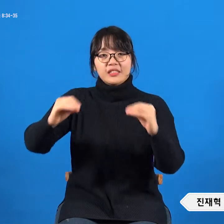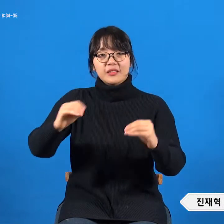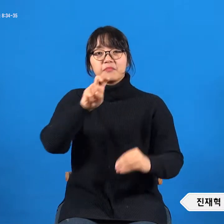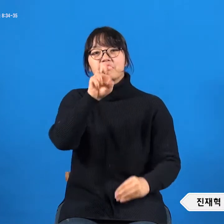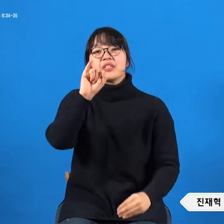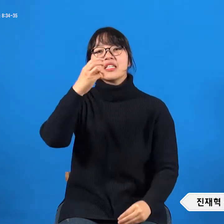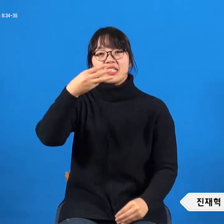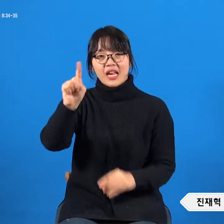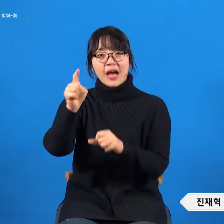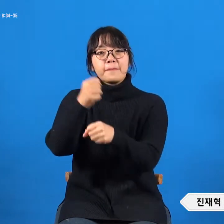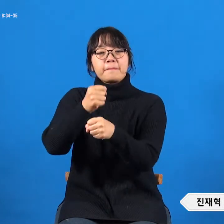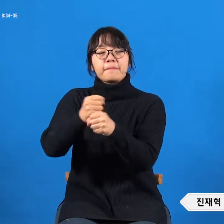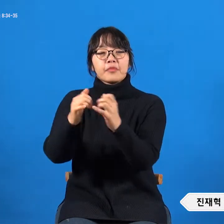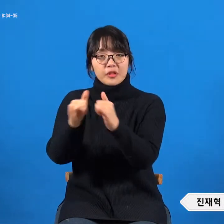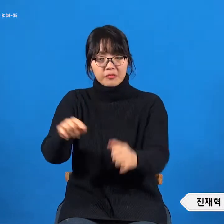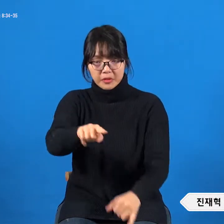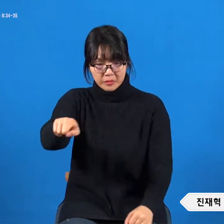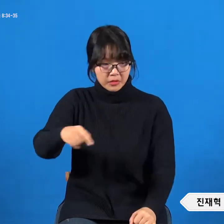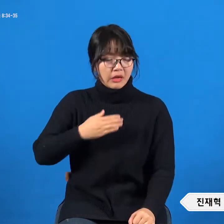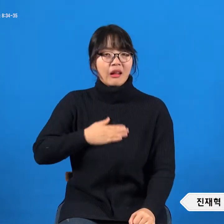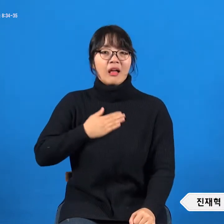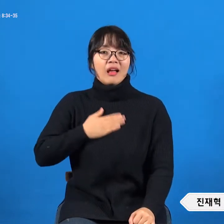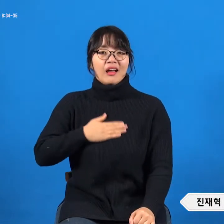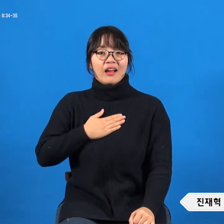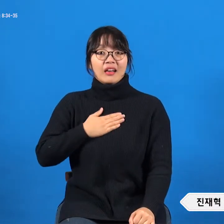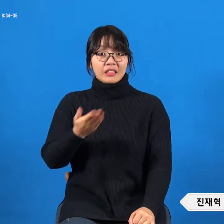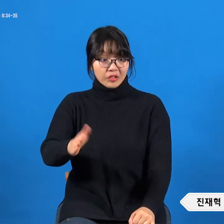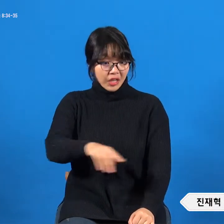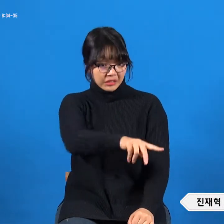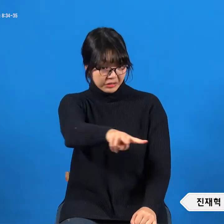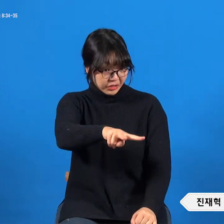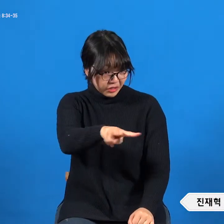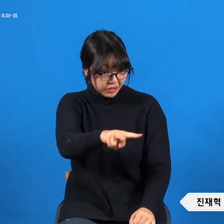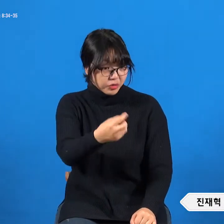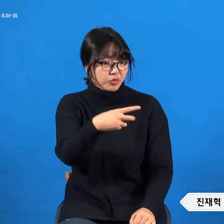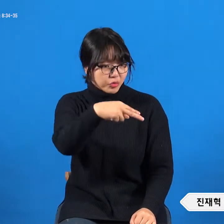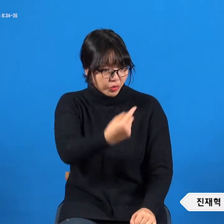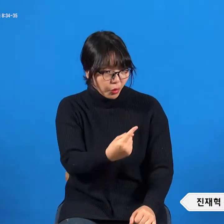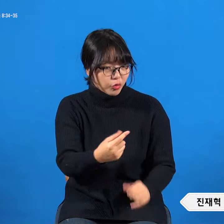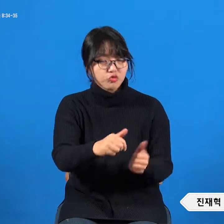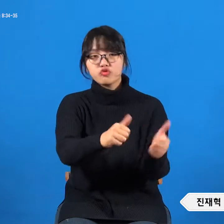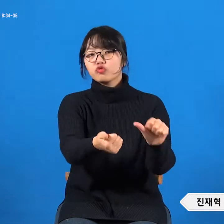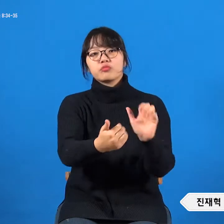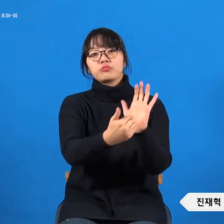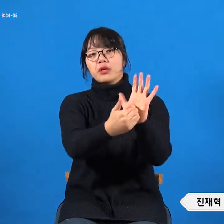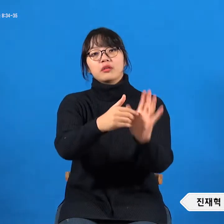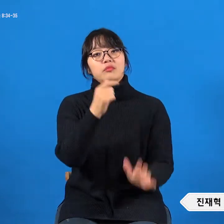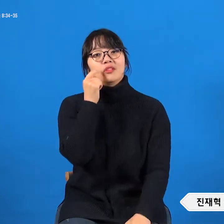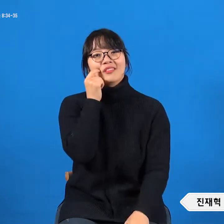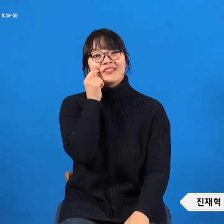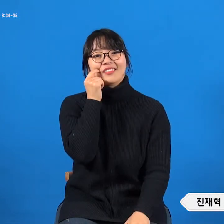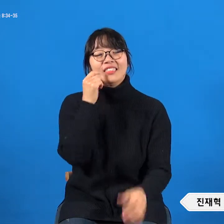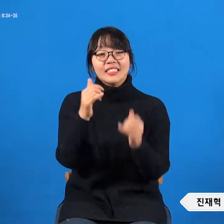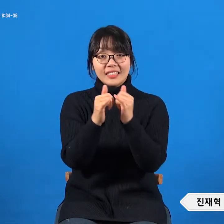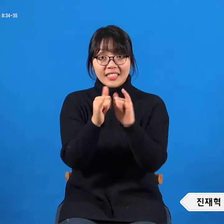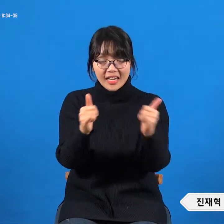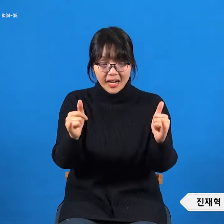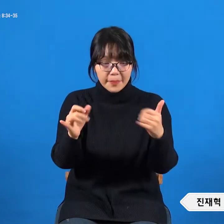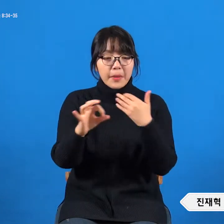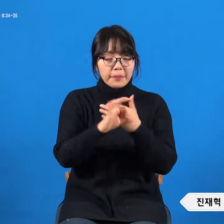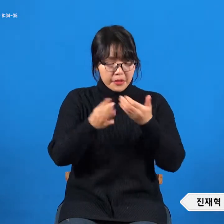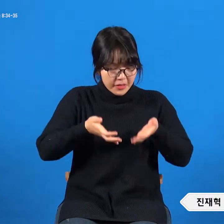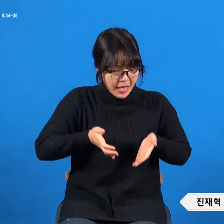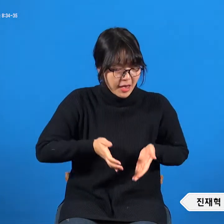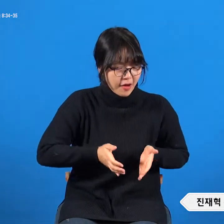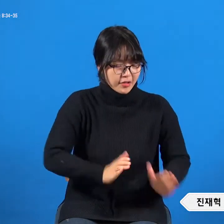우리는 듣고 있습니다. 그러나 죽음을 피해갈 수 있는 사람은 아무도 없습니다. 누구나 다 한 번은